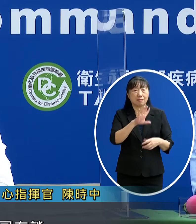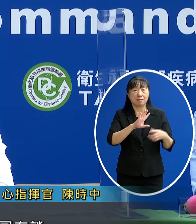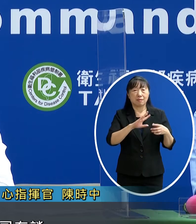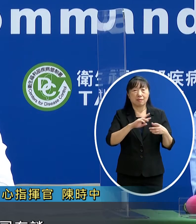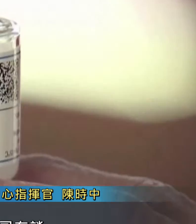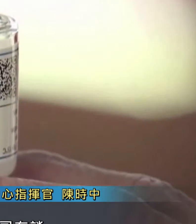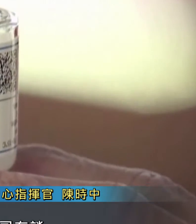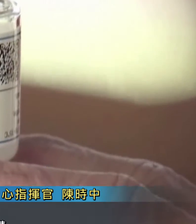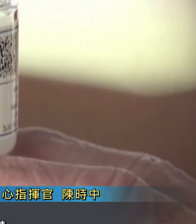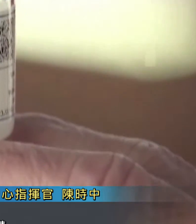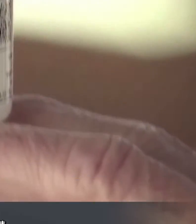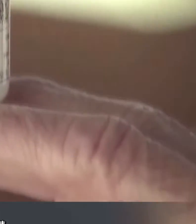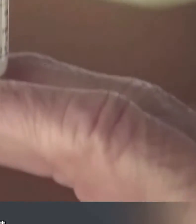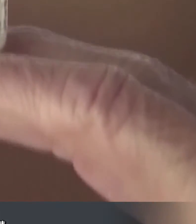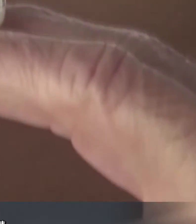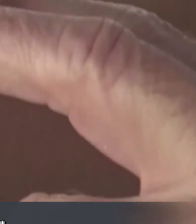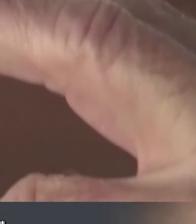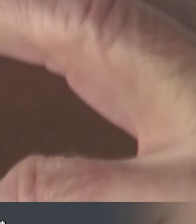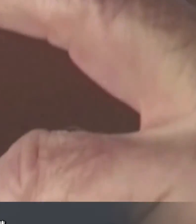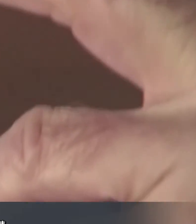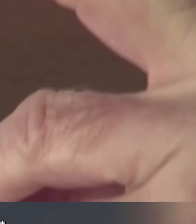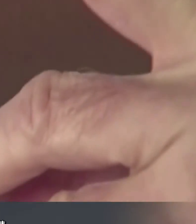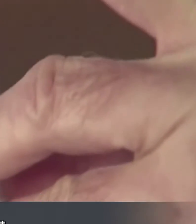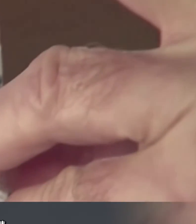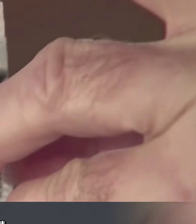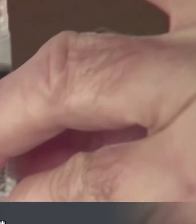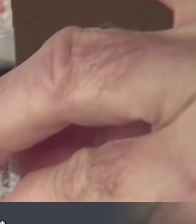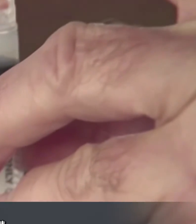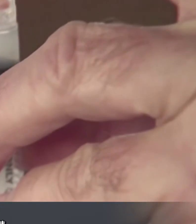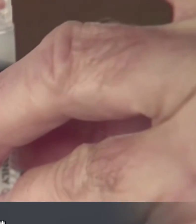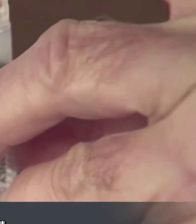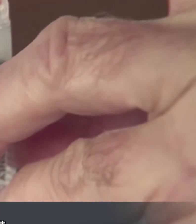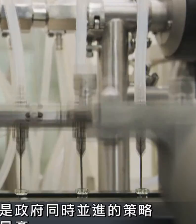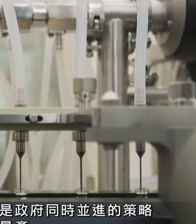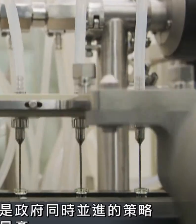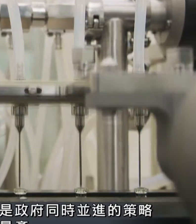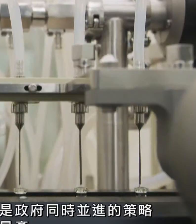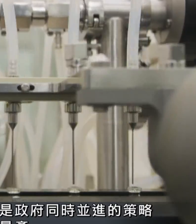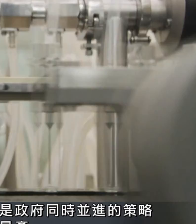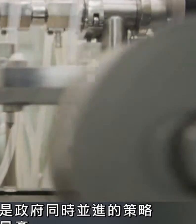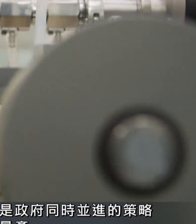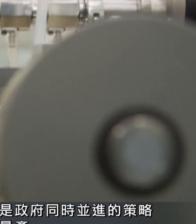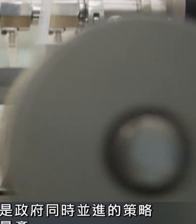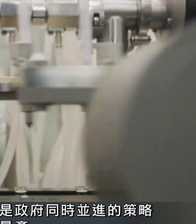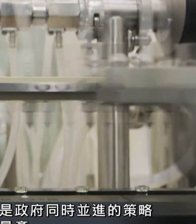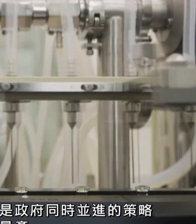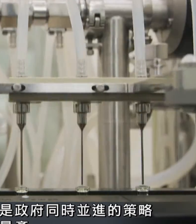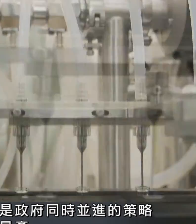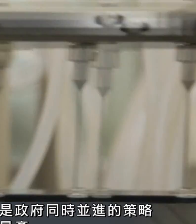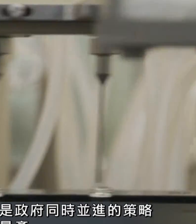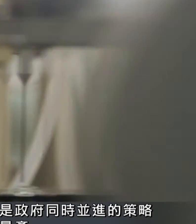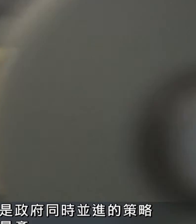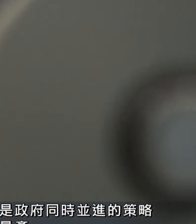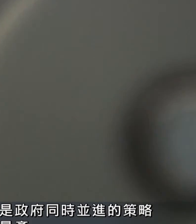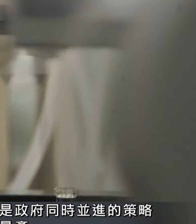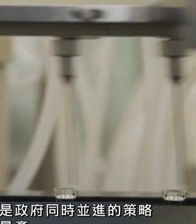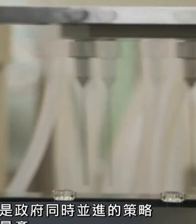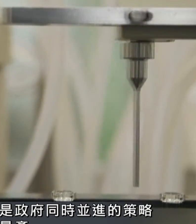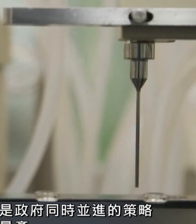在谈。 国务院进一步表示，疫苗授权量产、采购以及开发国产疫苗都是政府同时并进的策略，